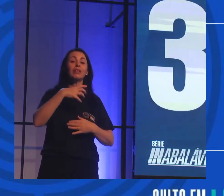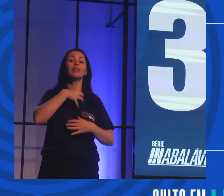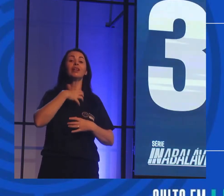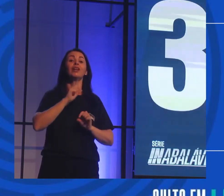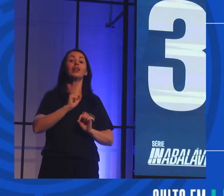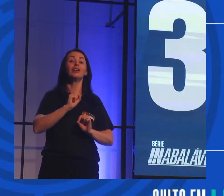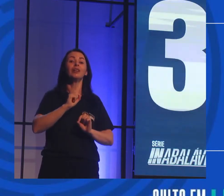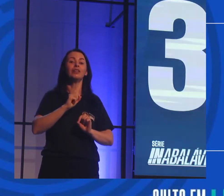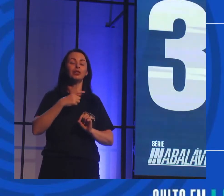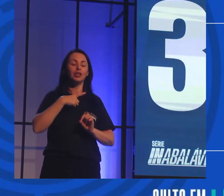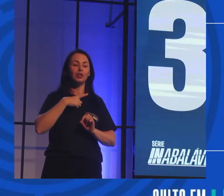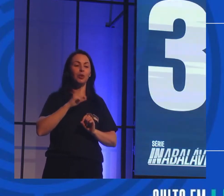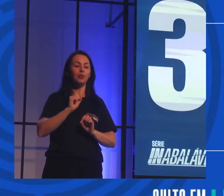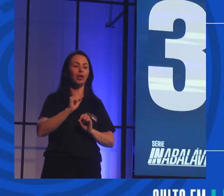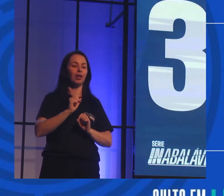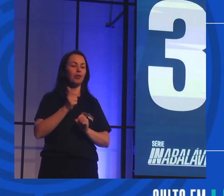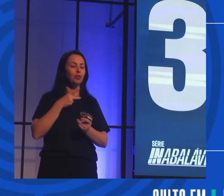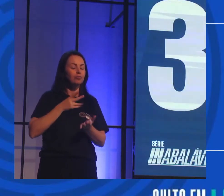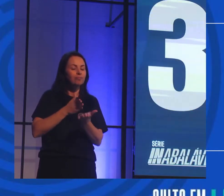do Espírito.